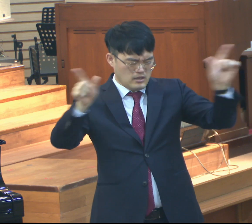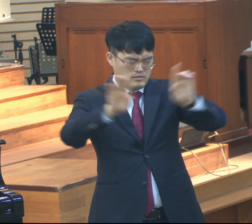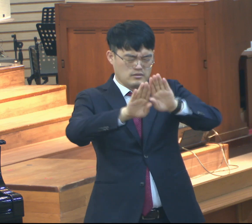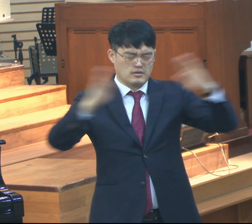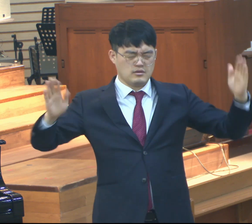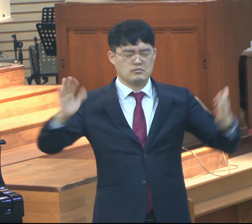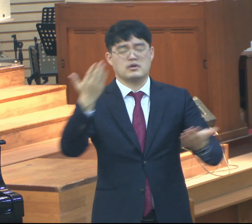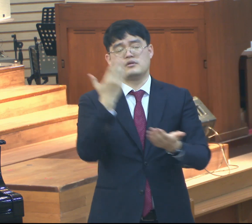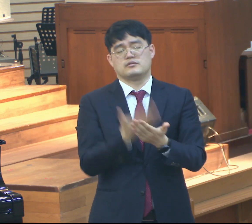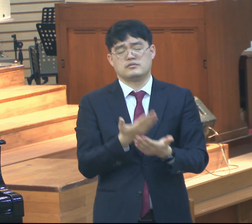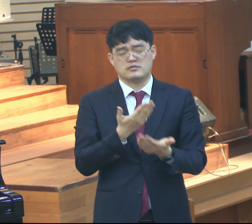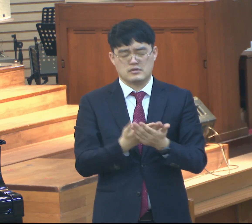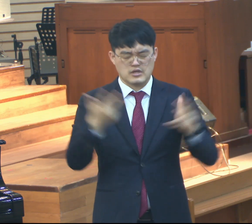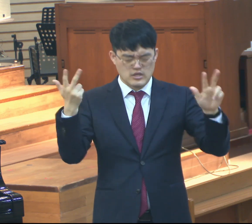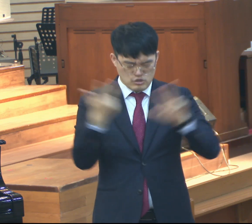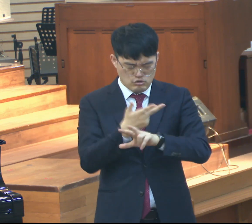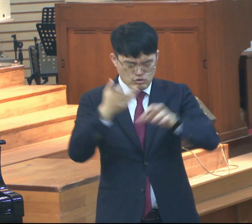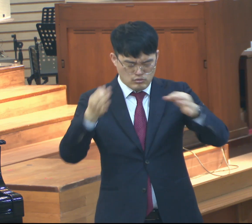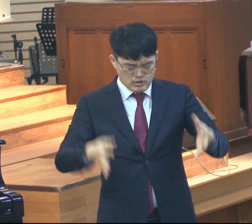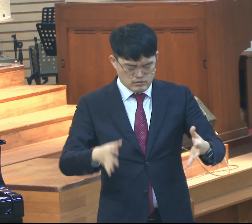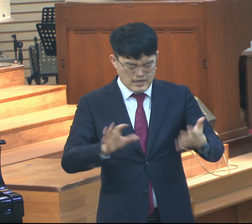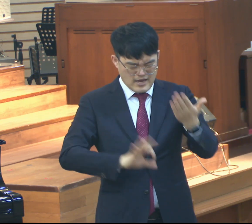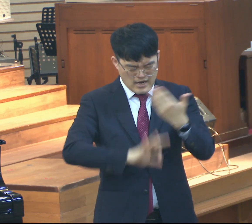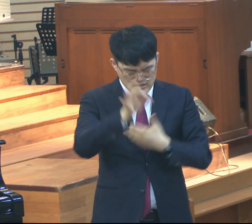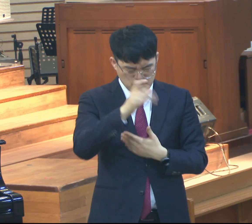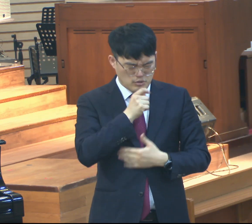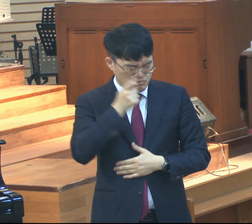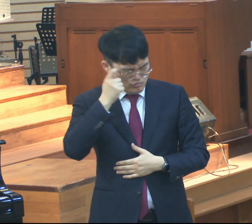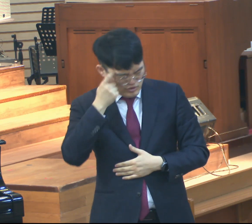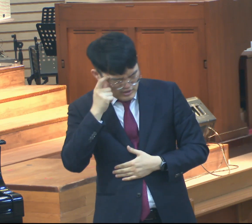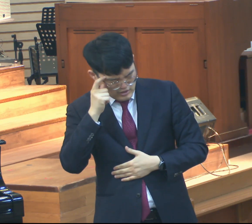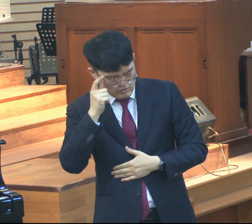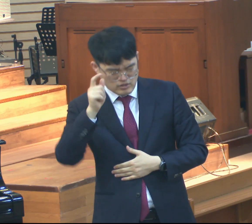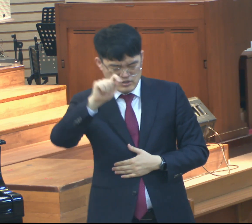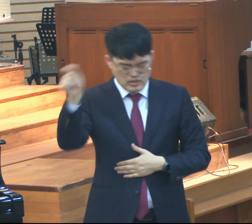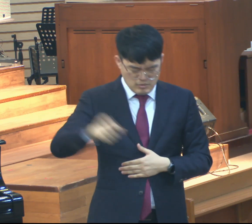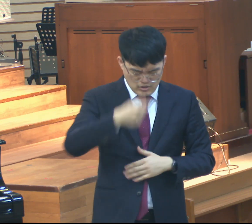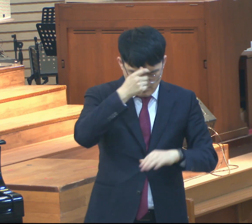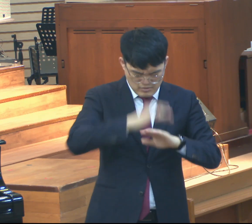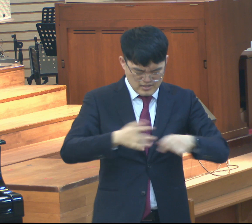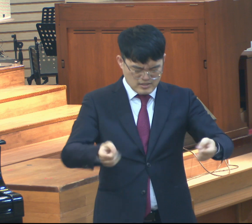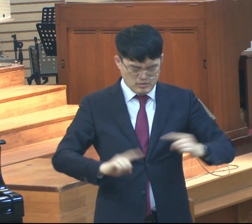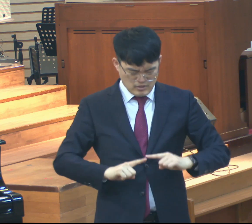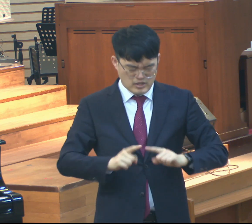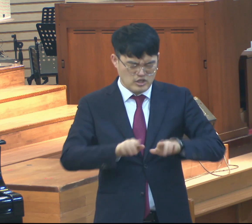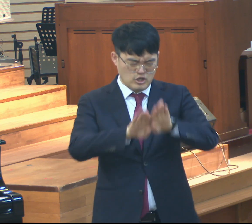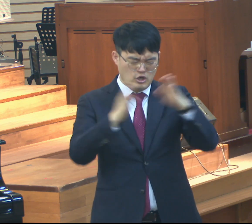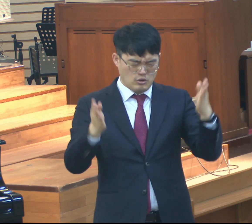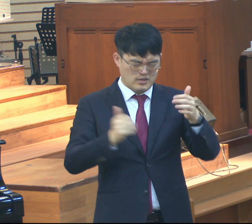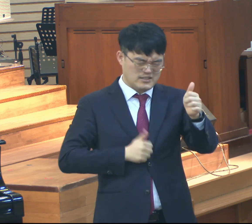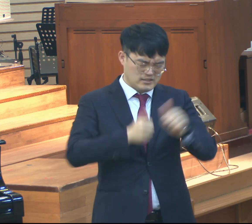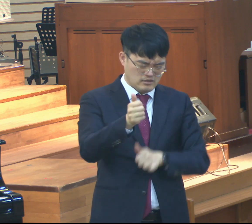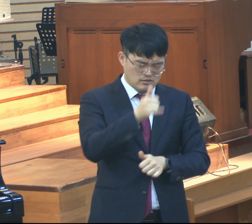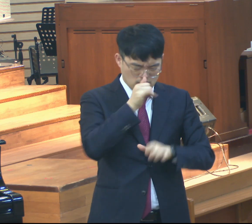주옵소서. 한 주간도 아침에 묵상하며 하루를 열게 하시고 승리할 수 있도록 우리 각 사람을 붙들어